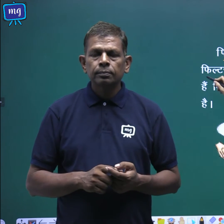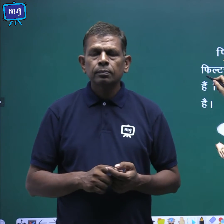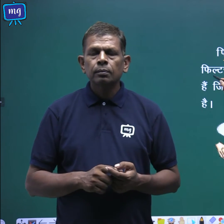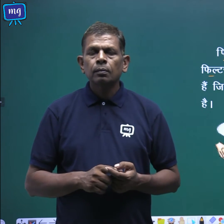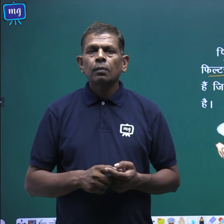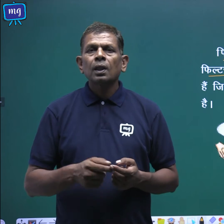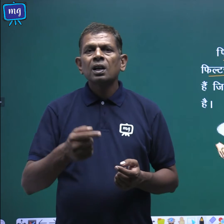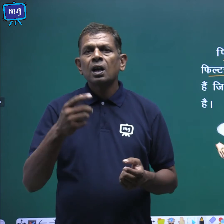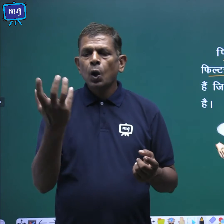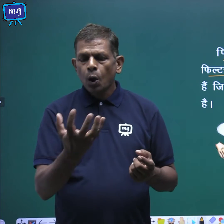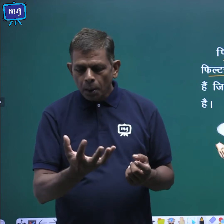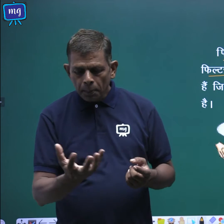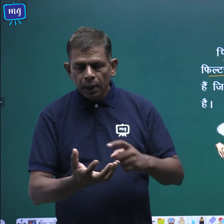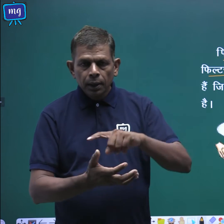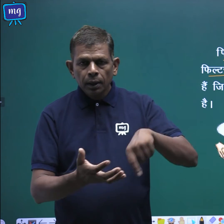फिल्टर पत्र का